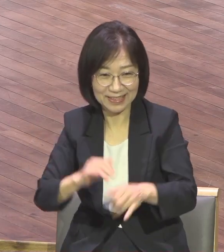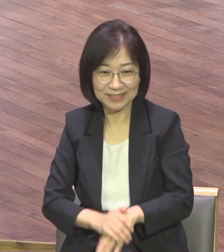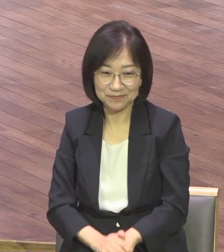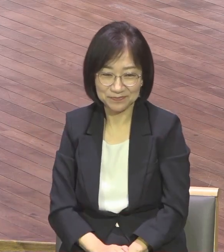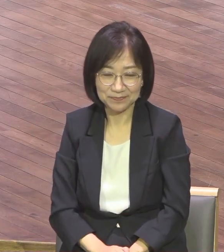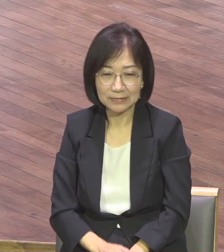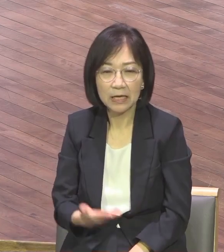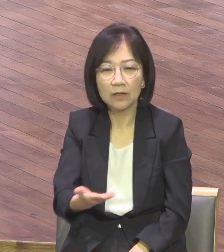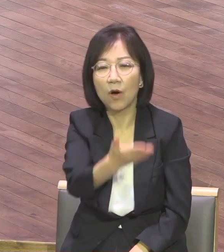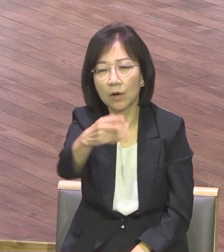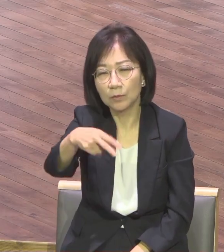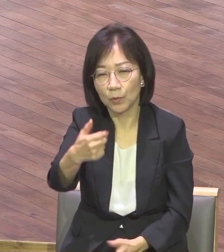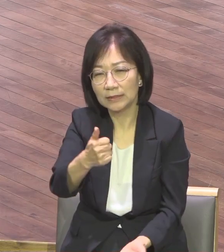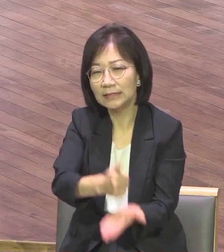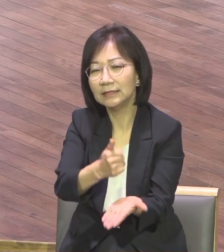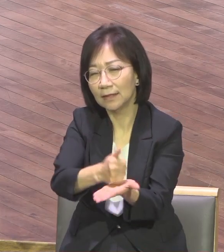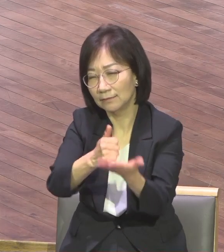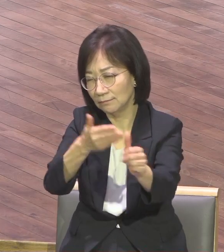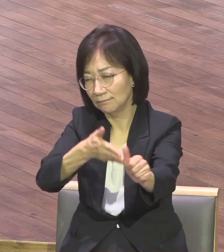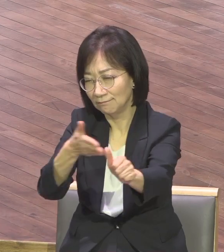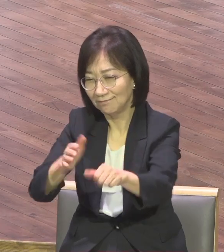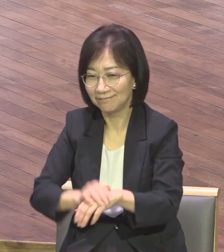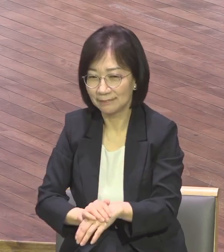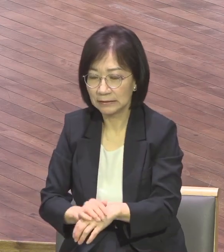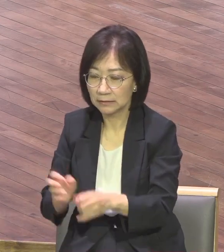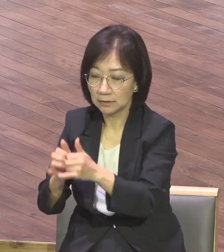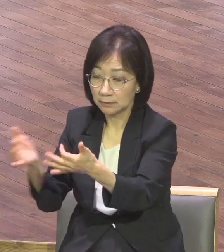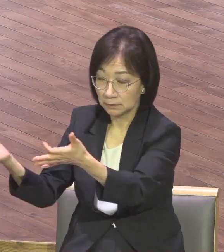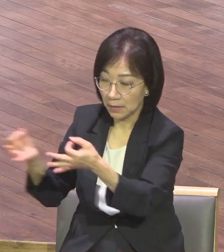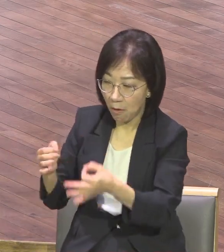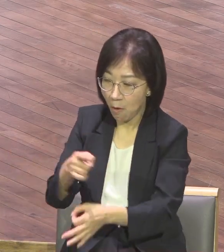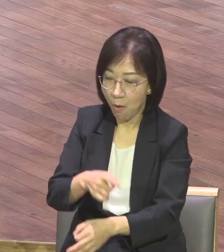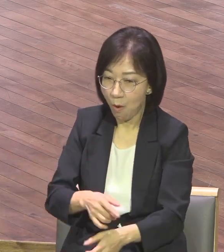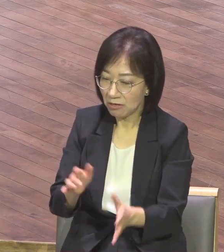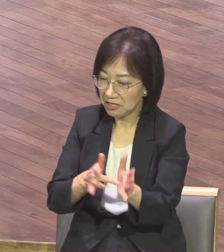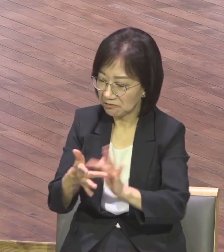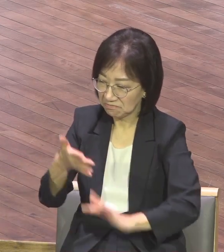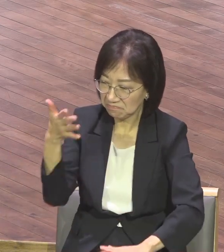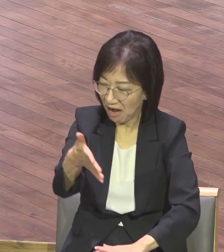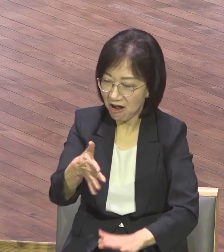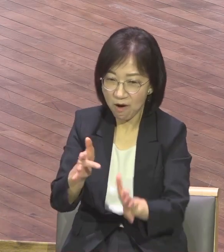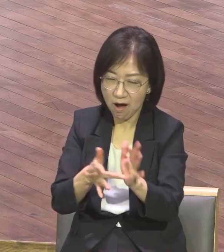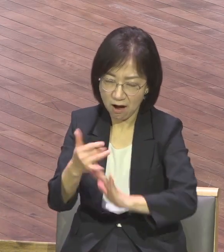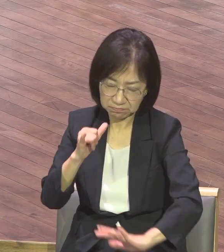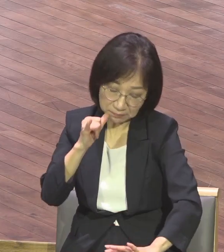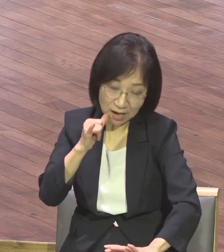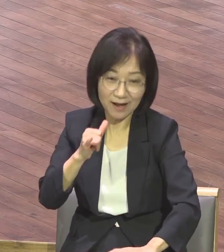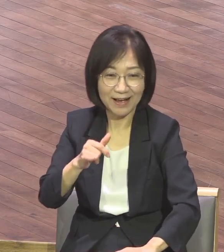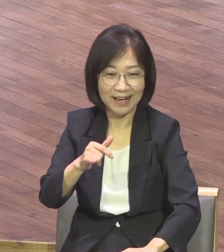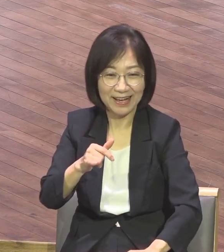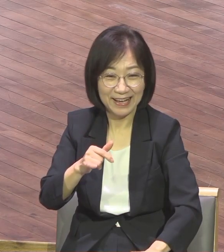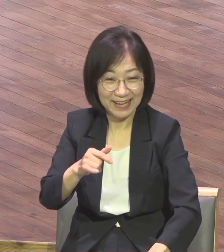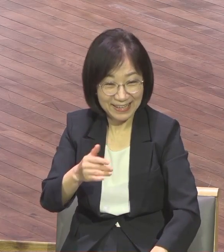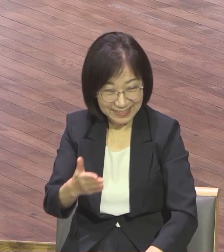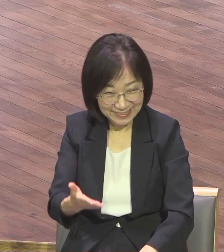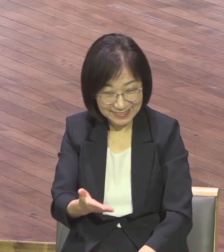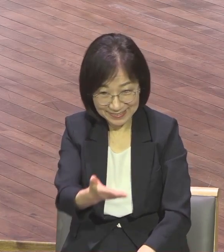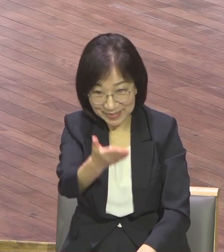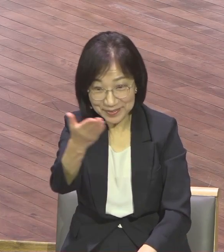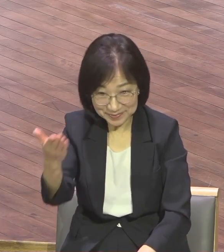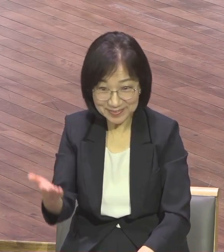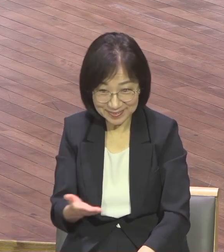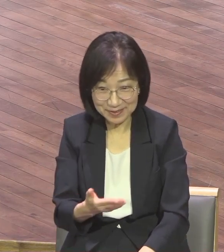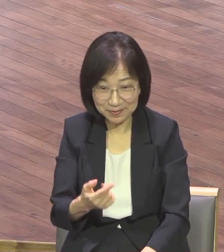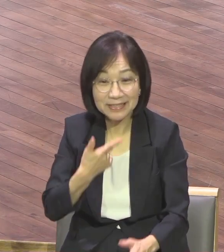미쳐서, 저거 완전히 저거 예수 쟁이야. 쟁이 소리 아무나 듣는 거 아니에요. 저도요 예수 대강 믿을 땐 쟁이 소리 못